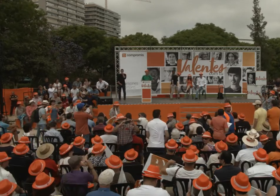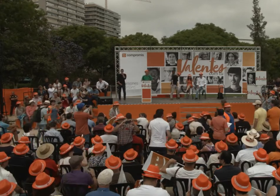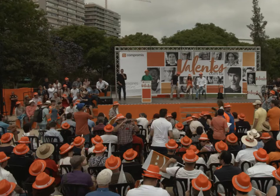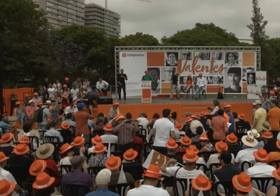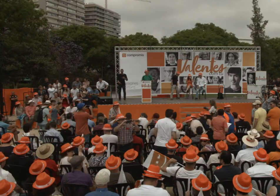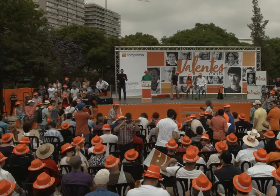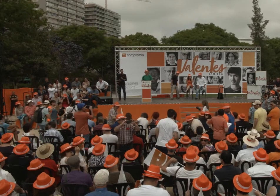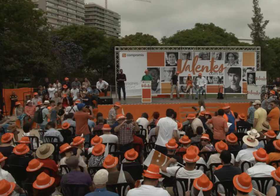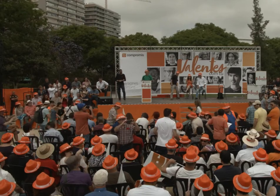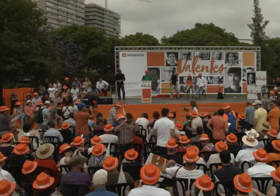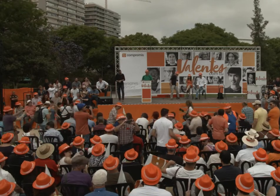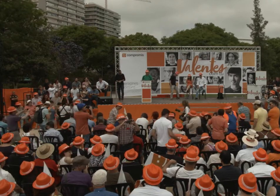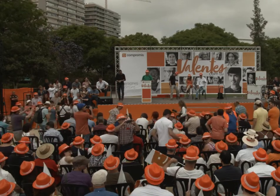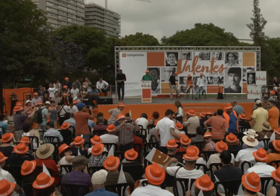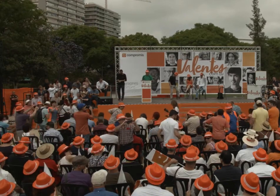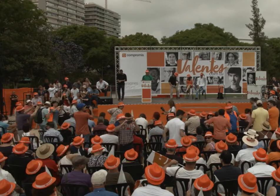dia.